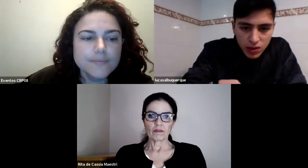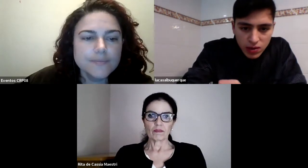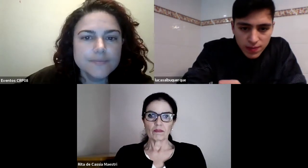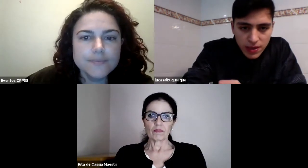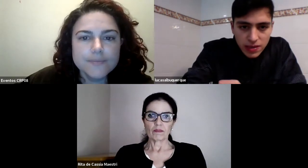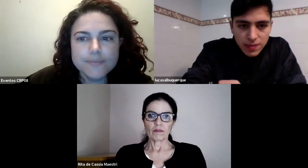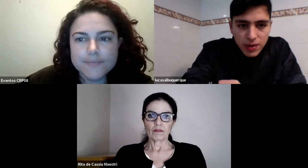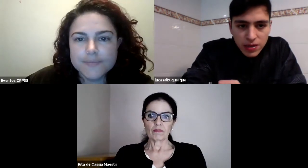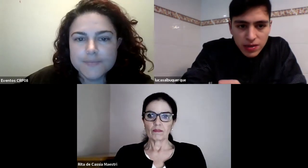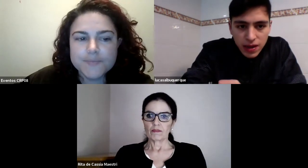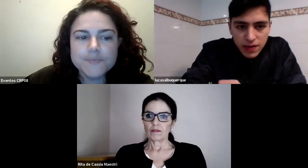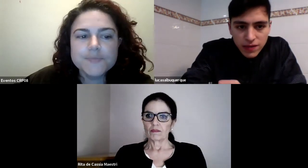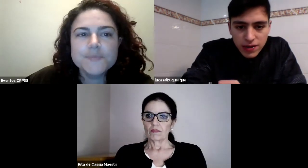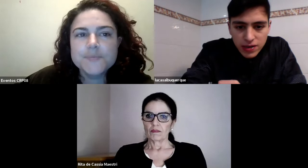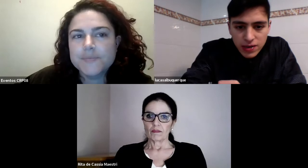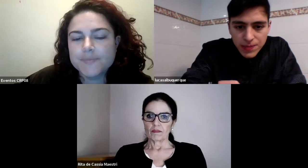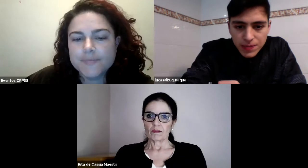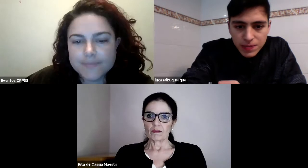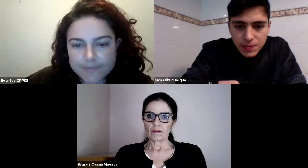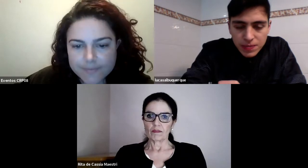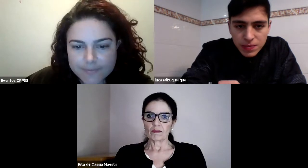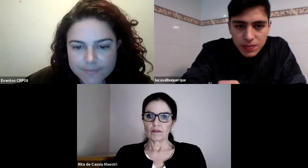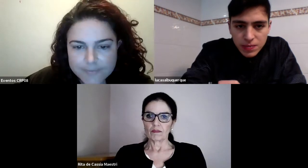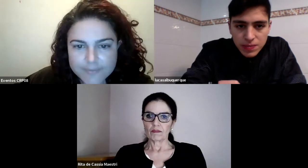São quantos participantes, Fernanda?